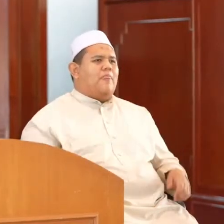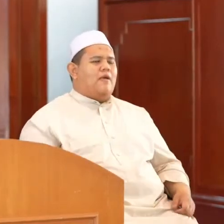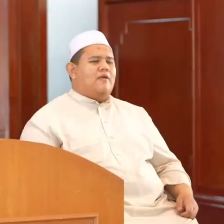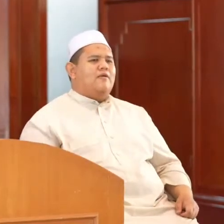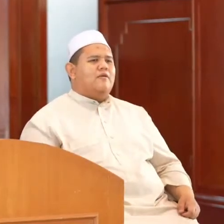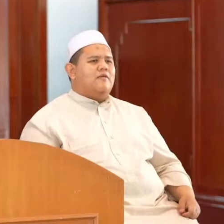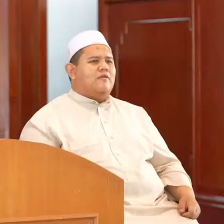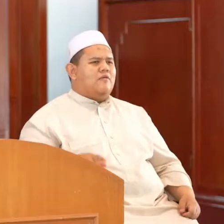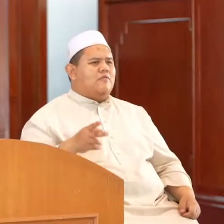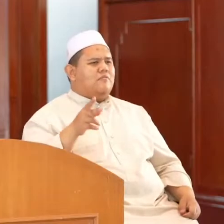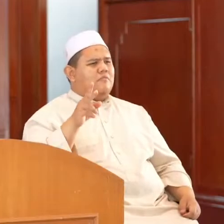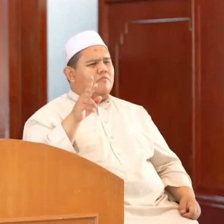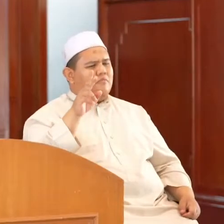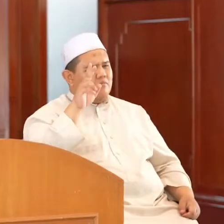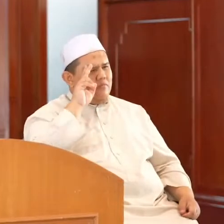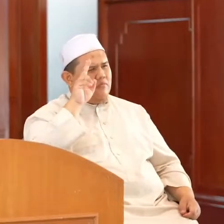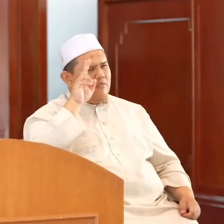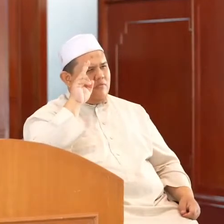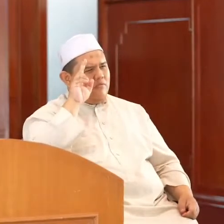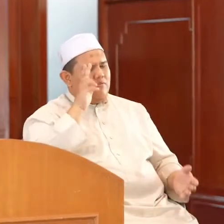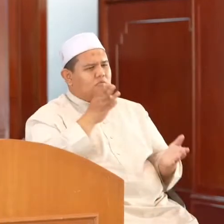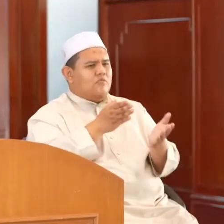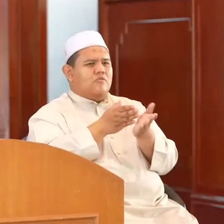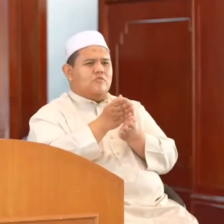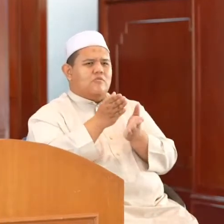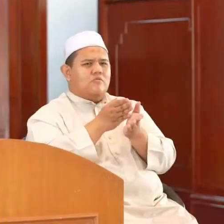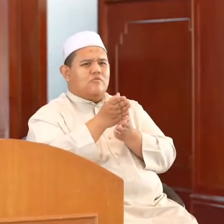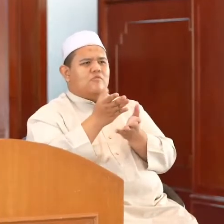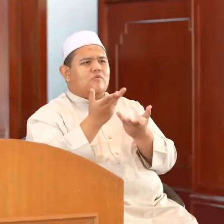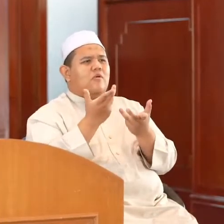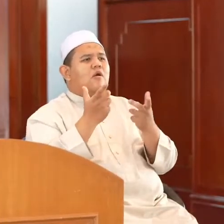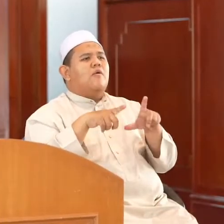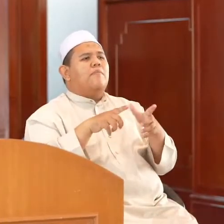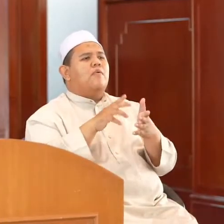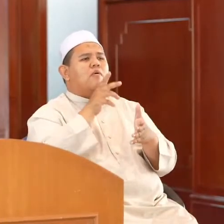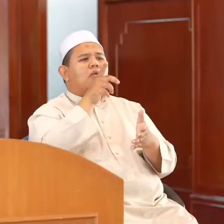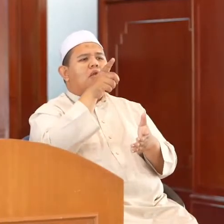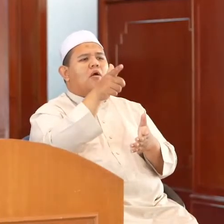semayang, bawa. Tuan-tuan tahu apa yang berlaku?